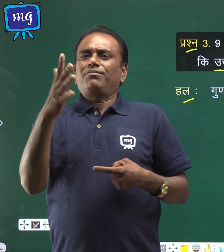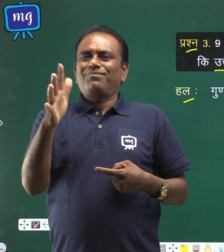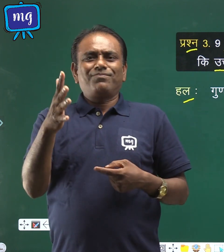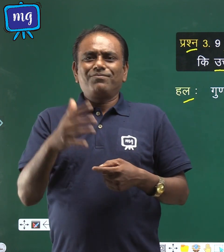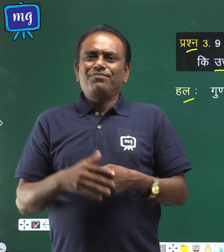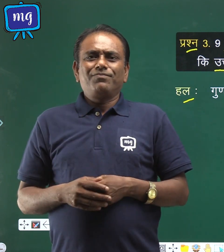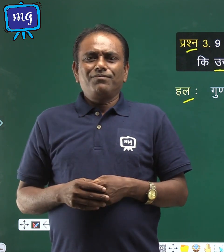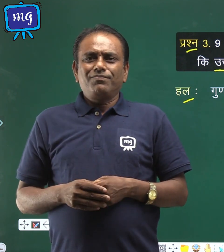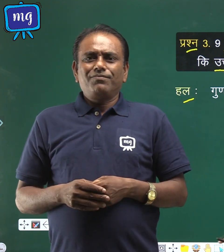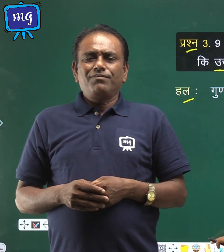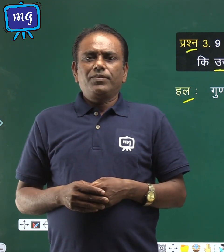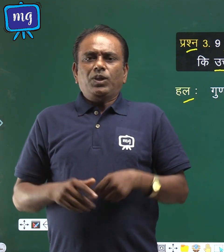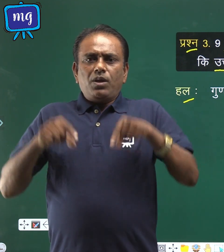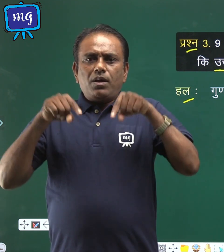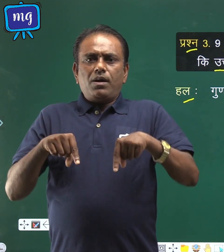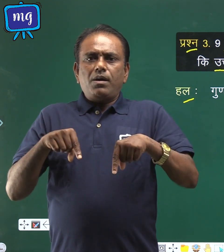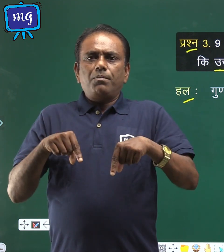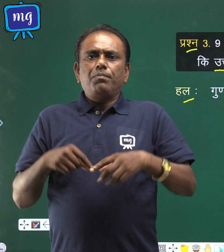होगा। अब